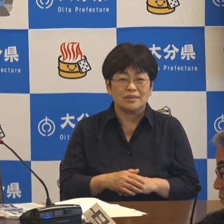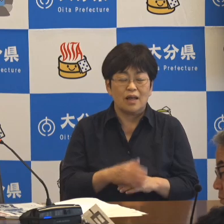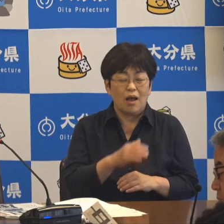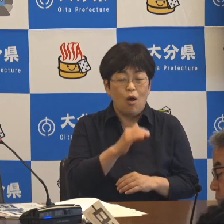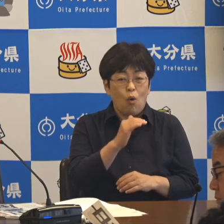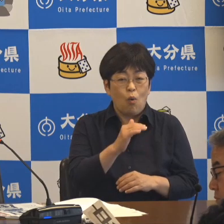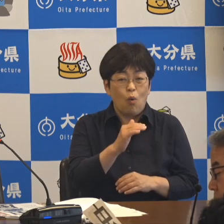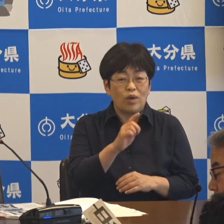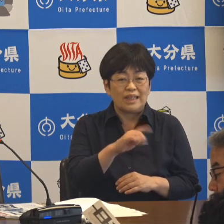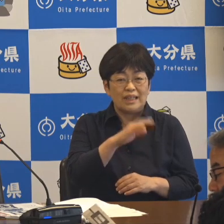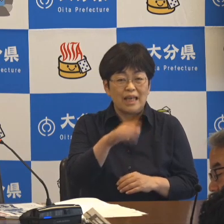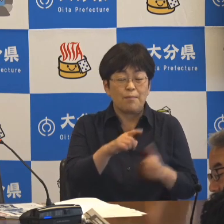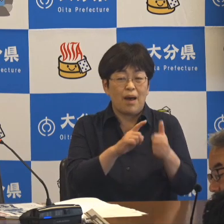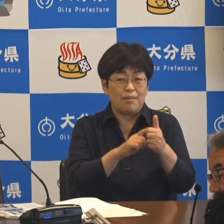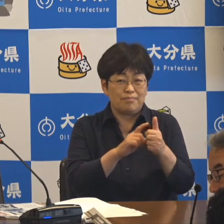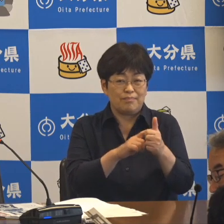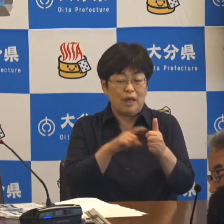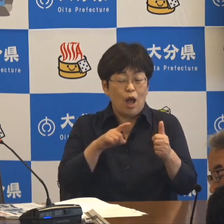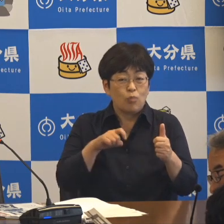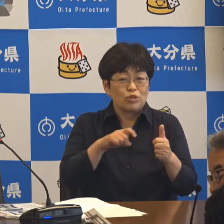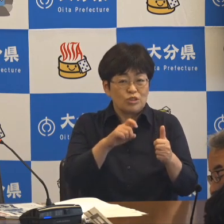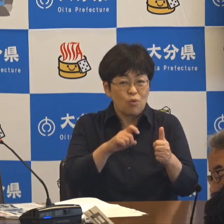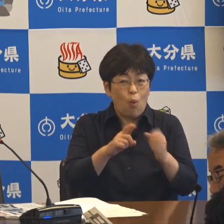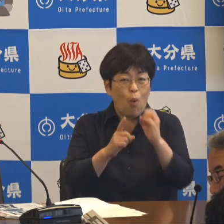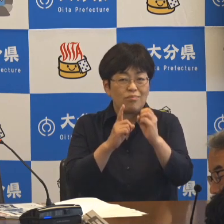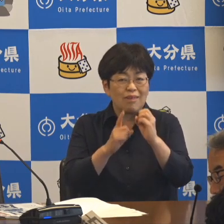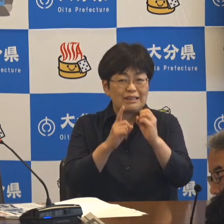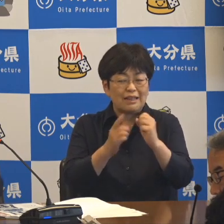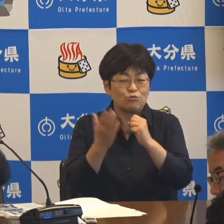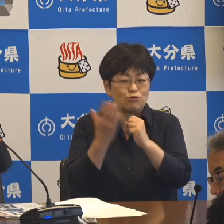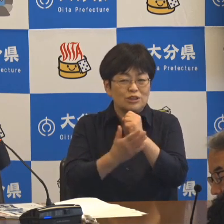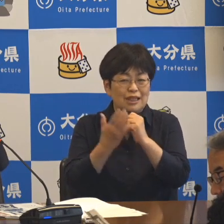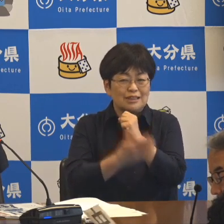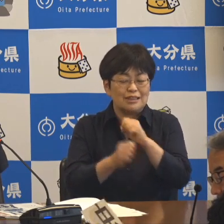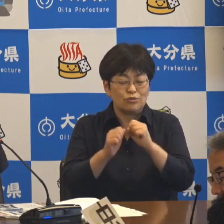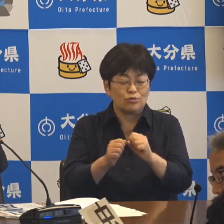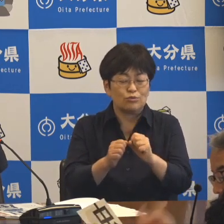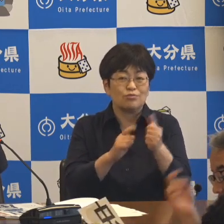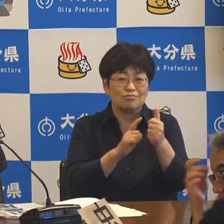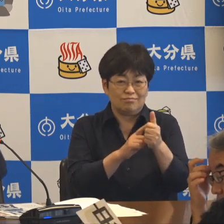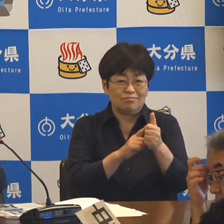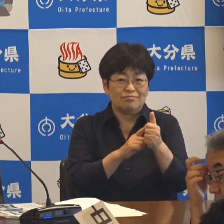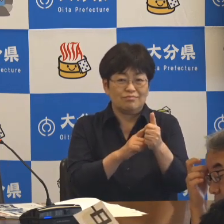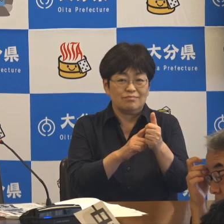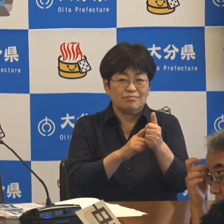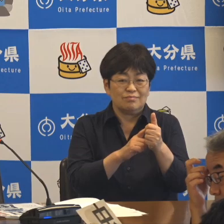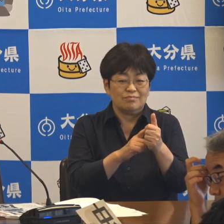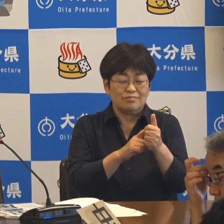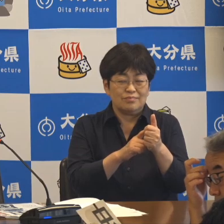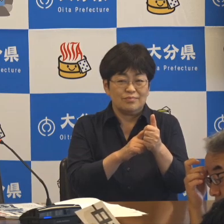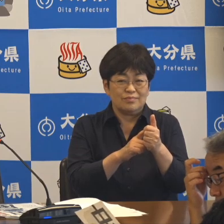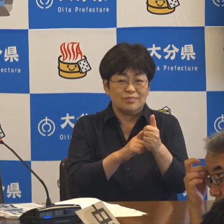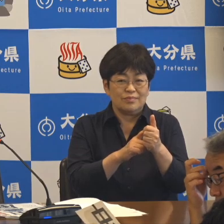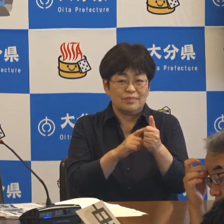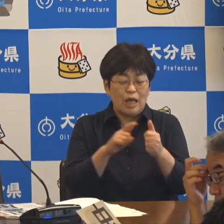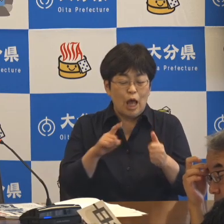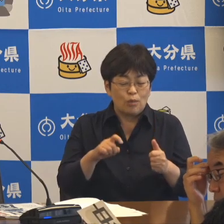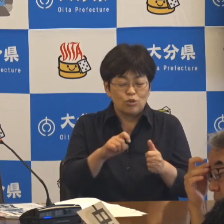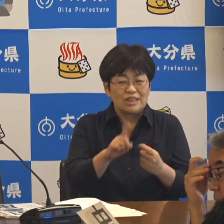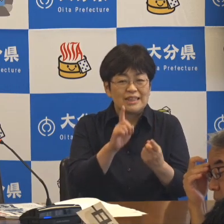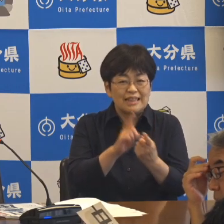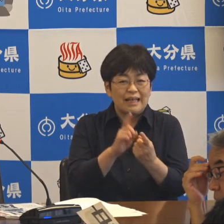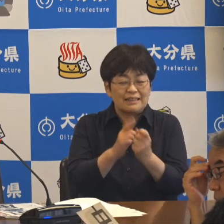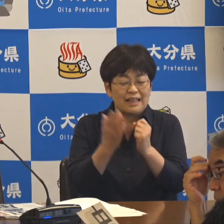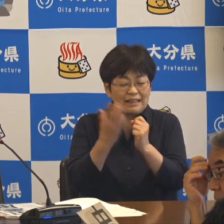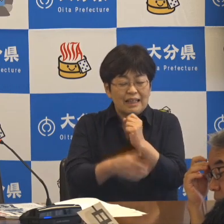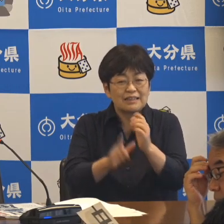地のデジタル写真家でありまして、対象物のすべてにピントが合います深度合成技法という技法